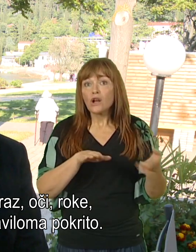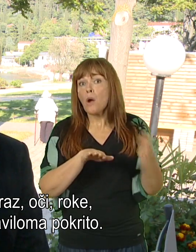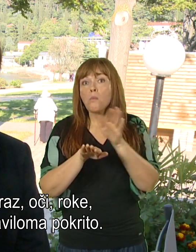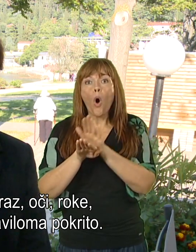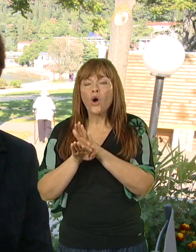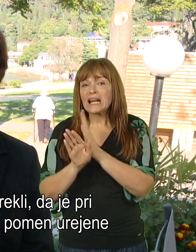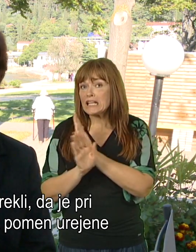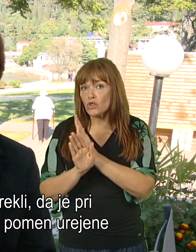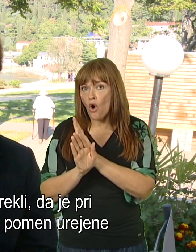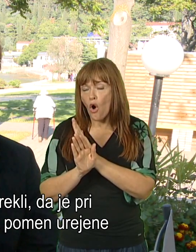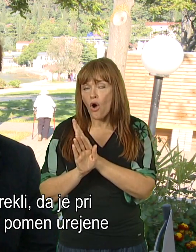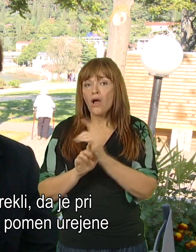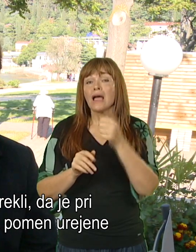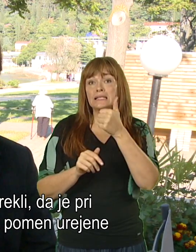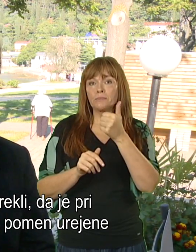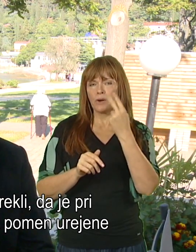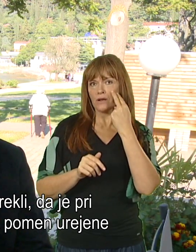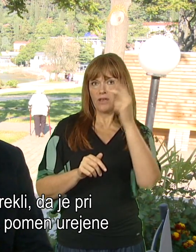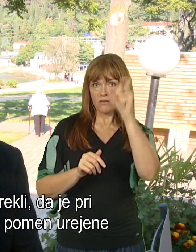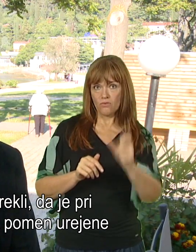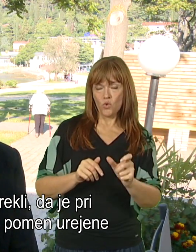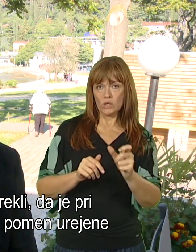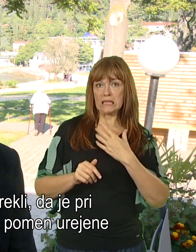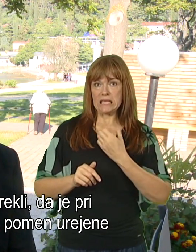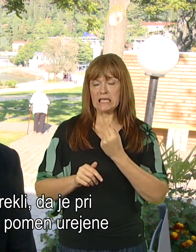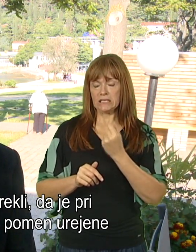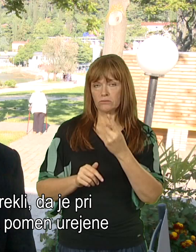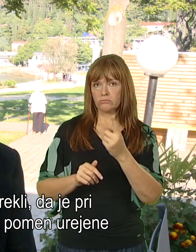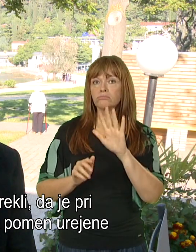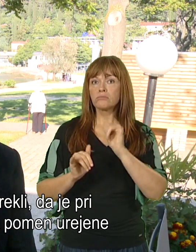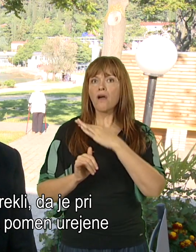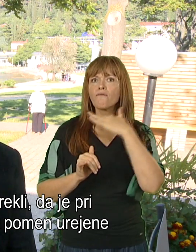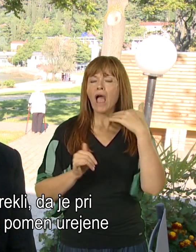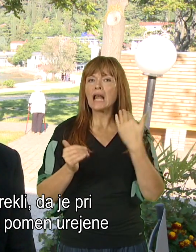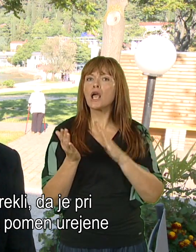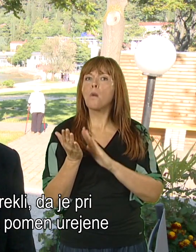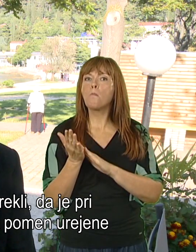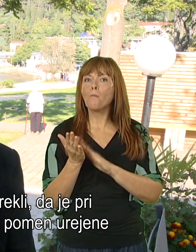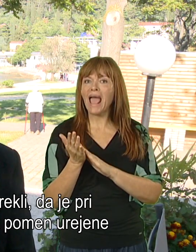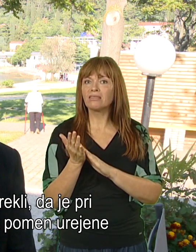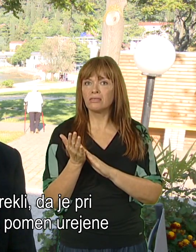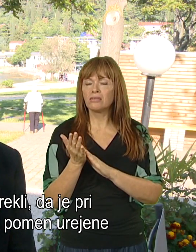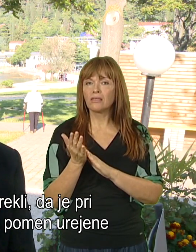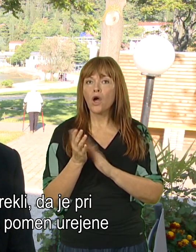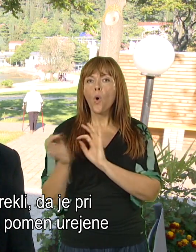pokrito. Torej bi lahko rekli, da s tem prvim vtisom, da je pri prvem vtisu velik